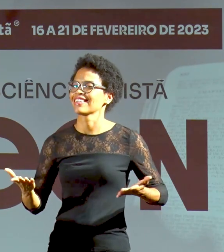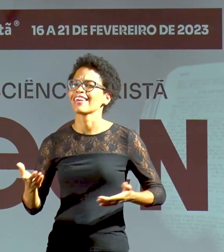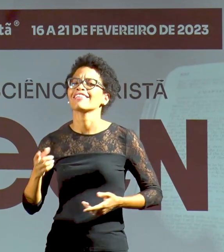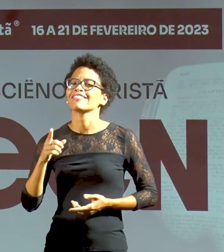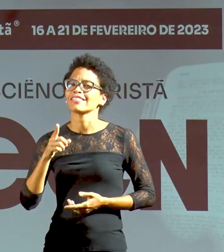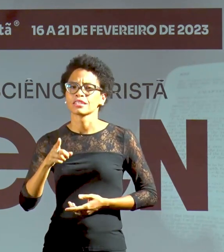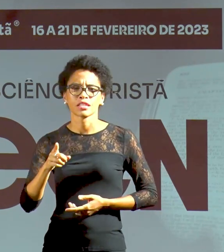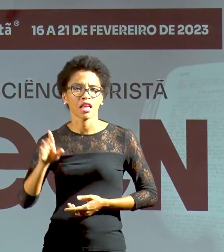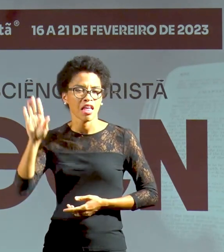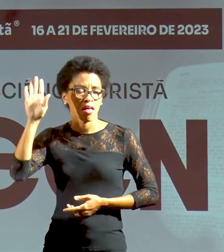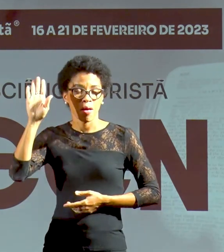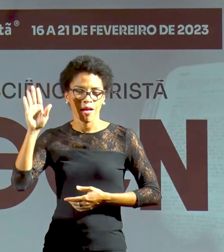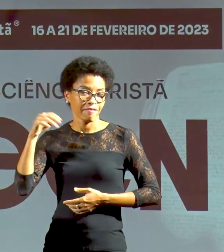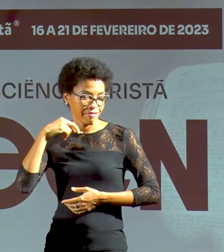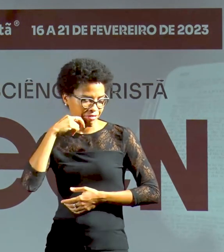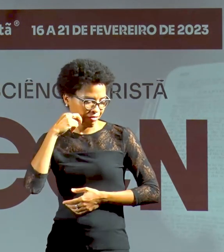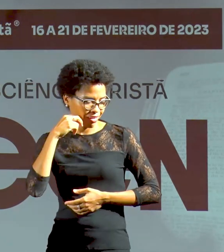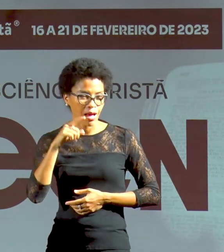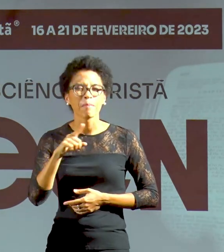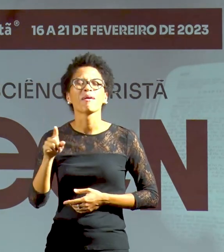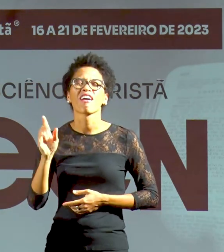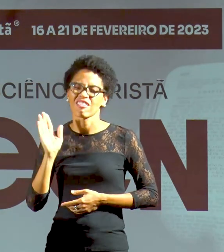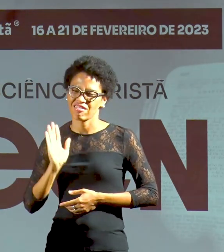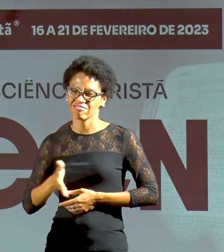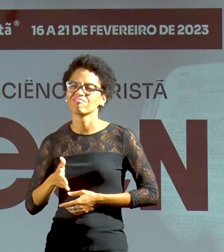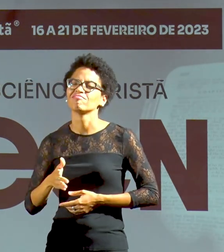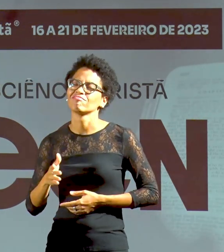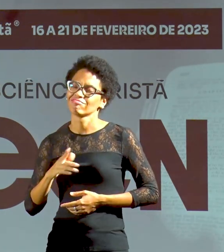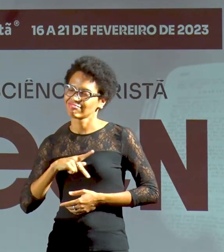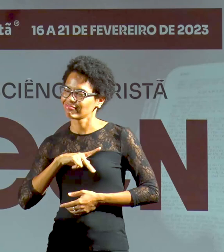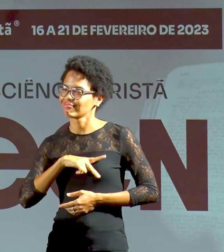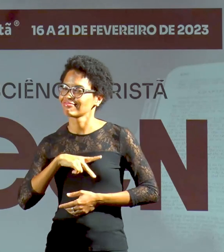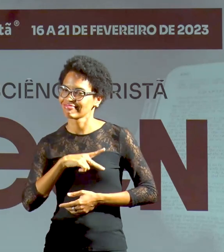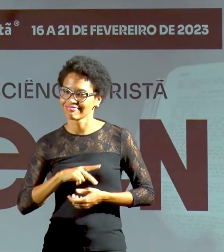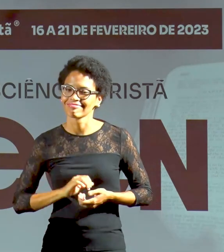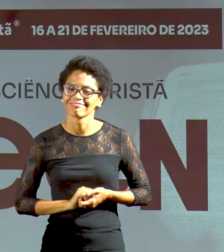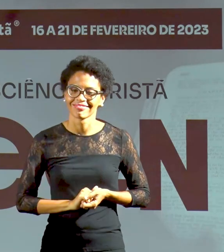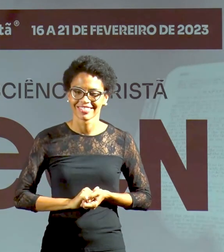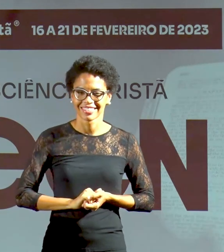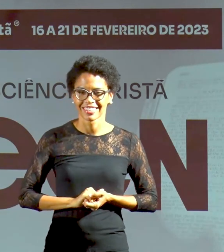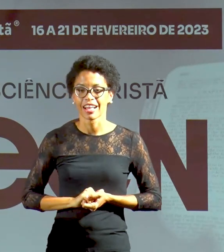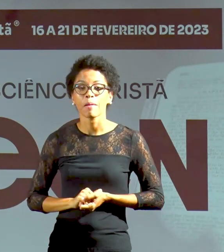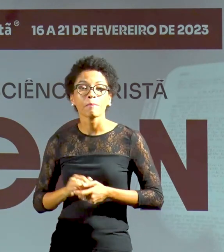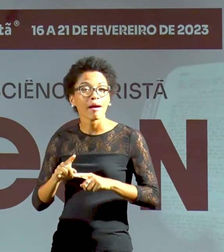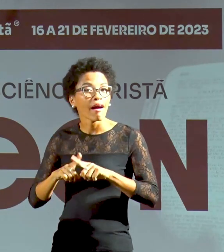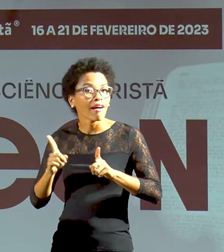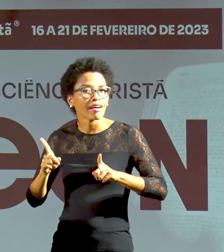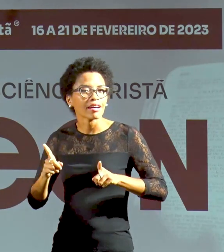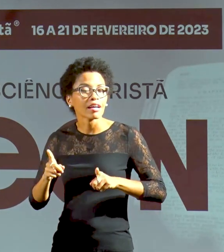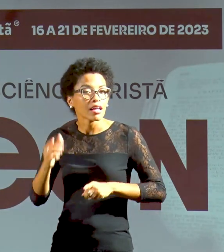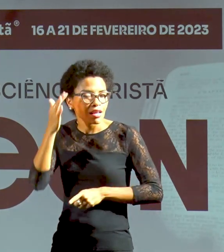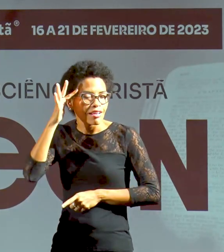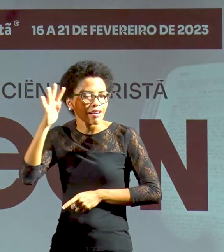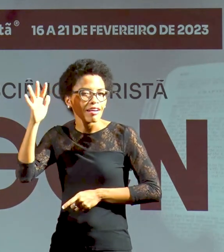não levantou o braço Mas é bem provável que você esteja apaixonado agora olha só deixa eu dizer uma coisa que